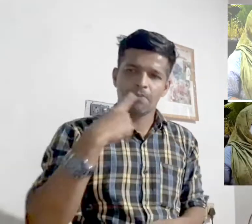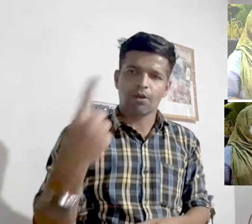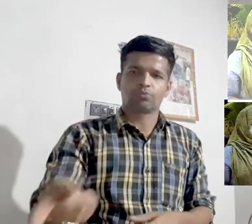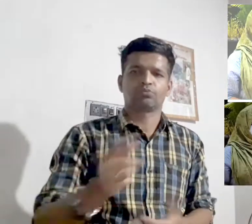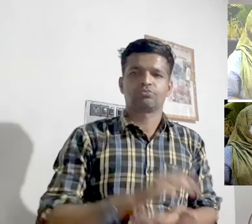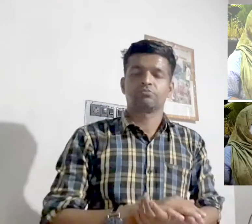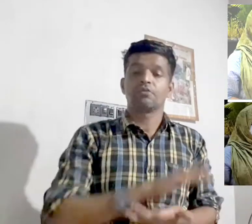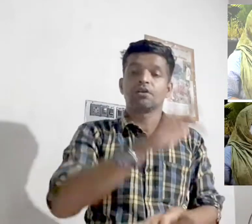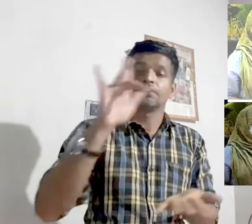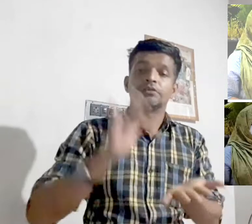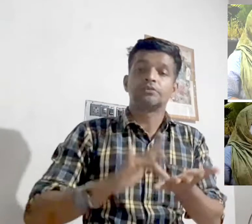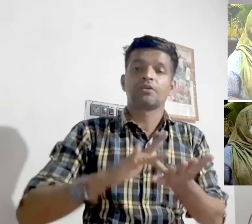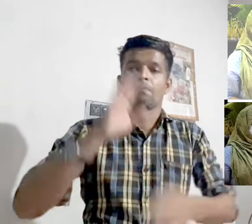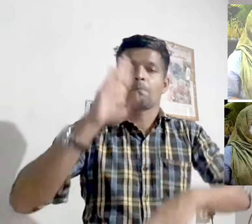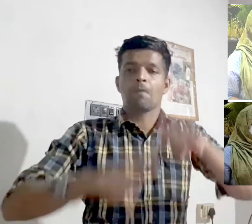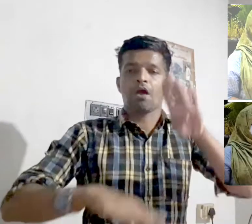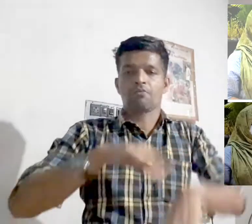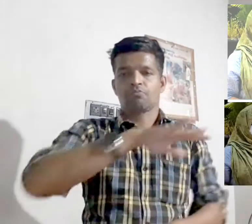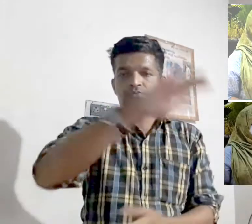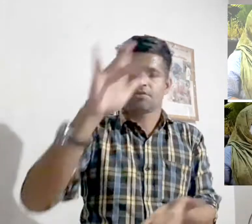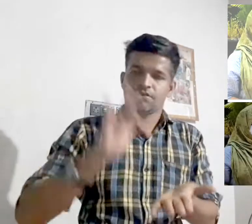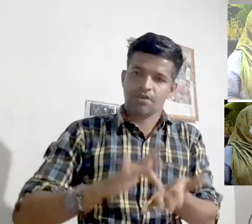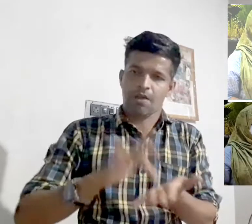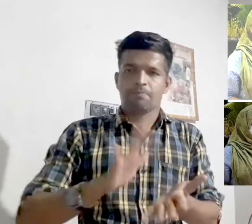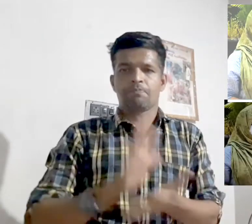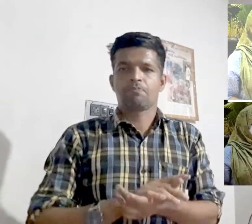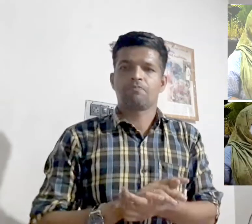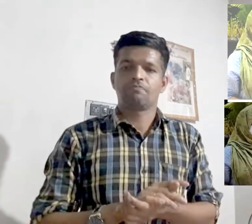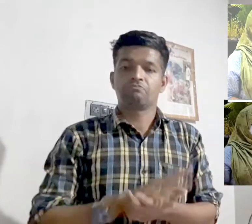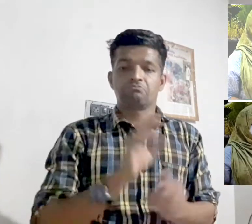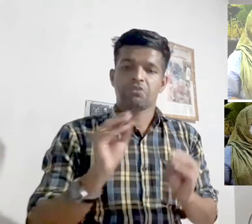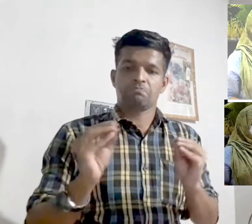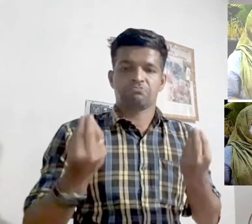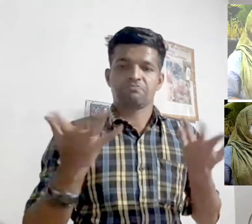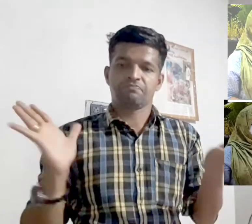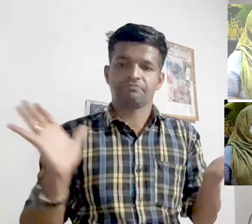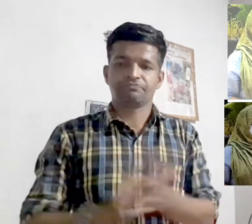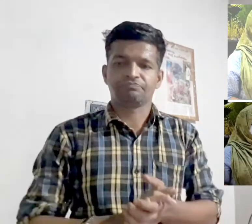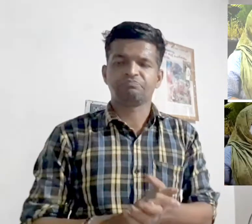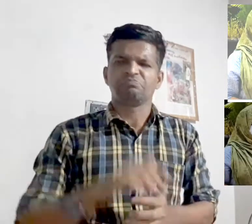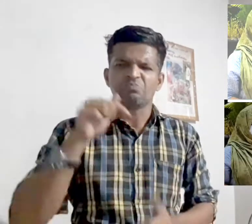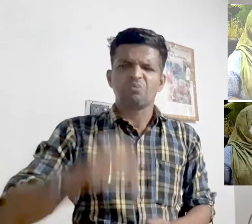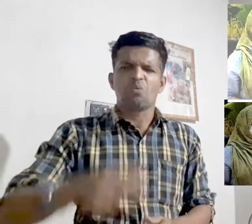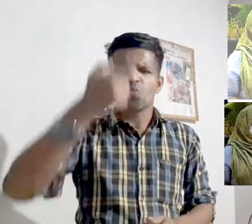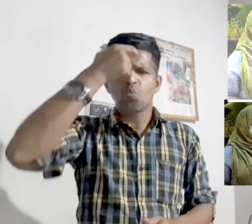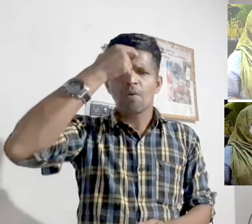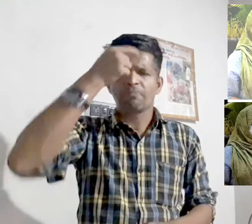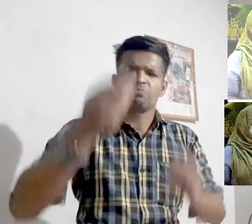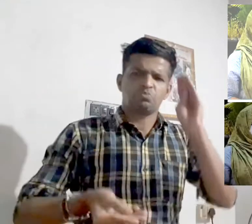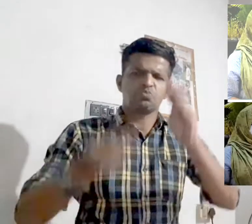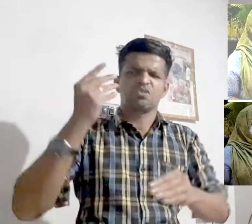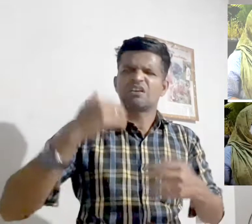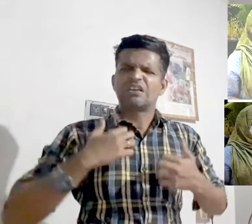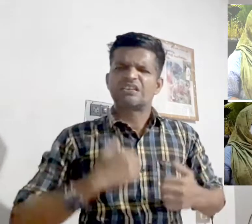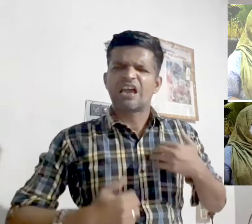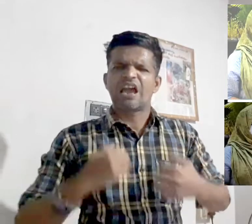അതിന്റെ നടപടിക്രമങ്ങൾ മാത്രമാണ് ബാക്കിയുള്ളത്. ഹൈക്കമാൻഡിനെ സംബന്ധിച്ചിടത്തോളം ചില ആശയക്കുഴപ്പങ്ങൾ കഴിഞ്ഞ ദിവസങ്ങൾ ഉണ്ടായിരുന്നു എന്നുള്ളത് സത്യമാണ്.